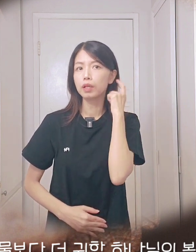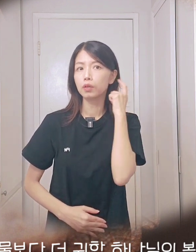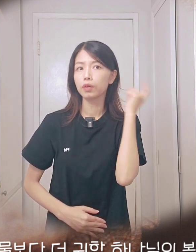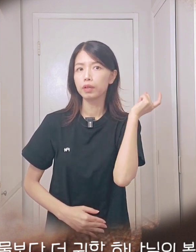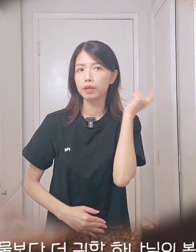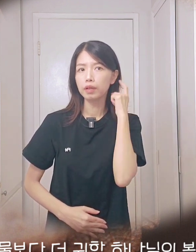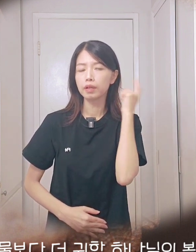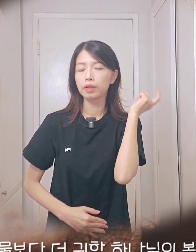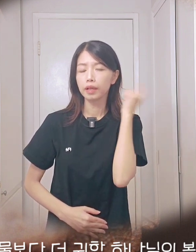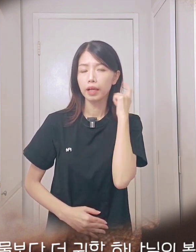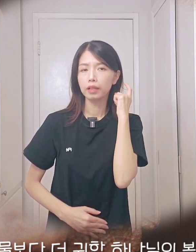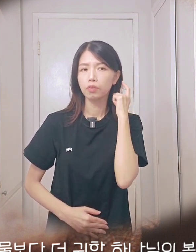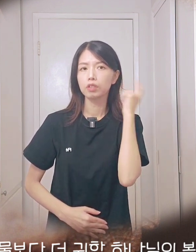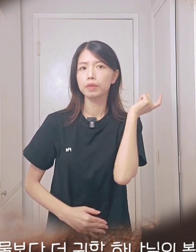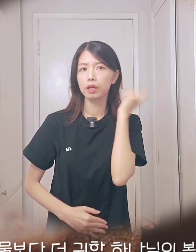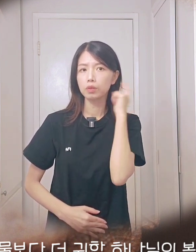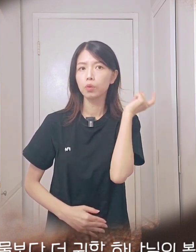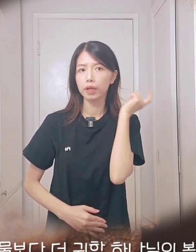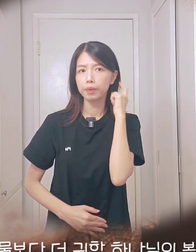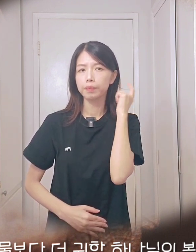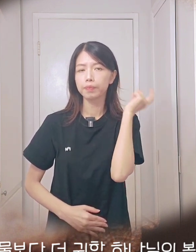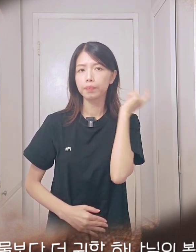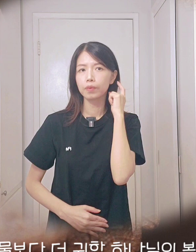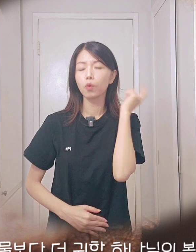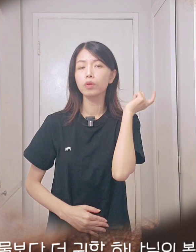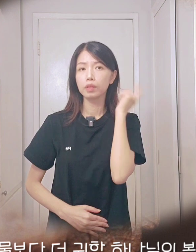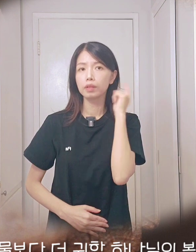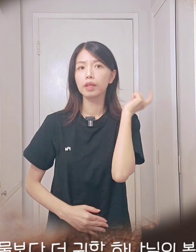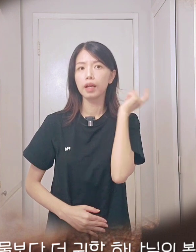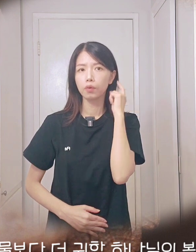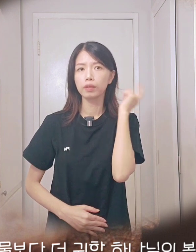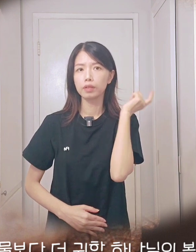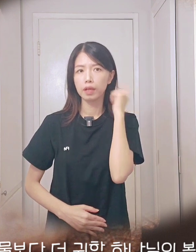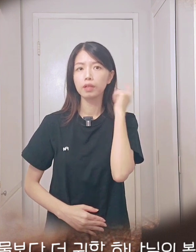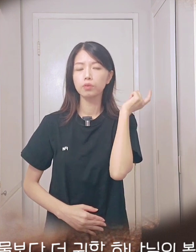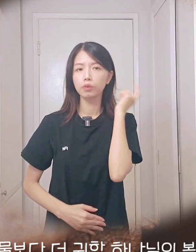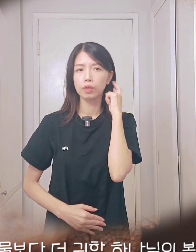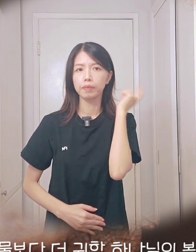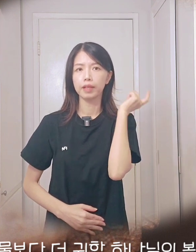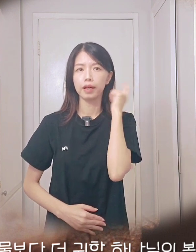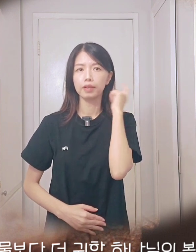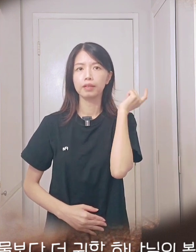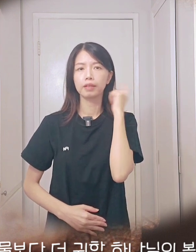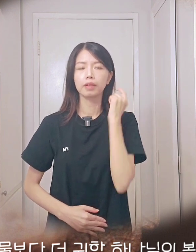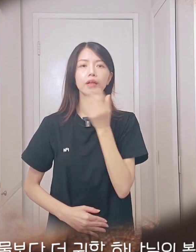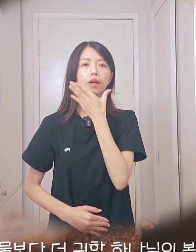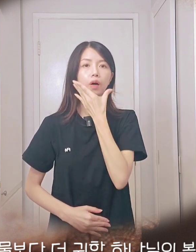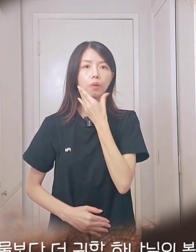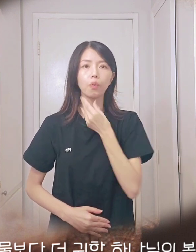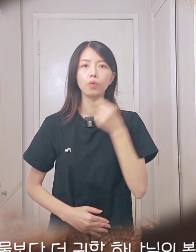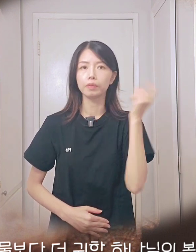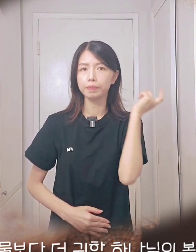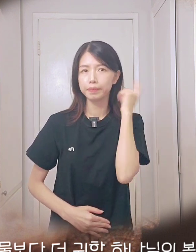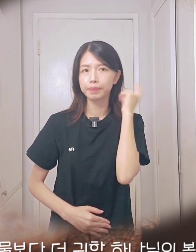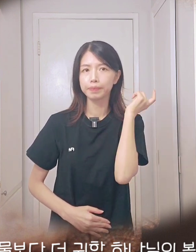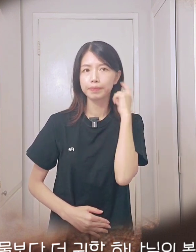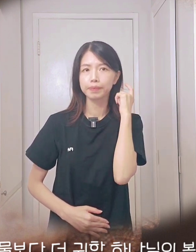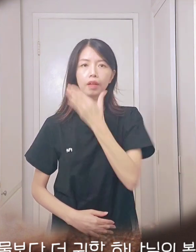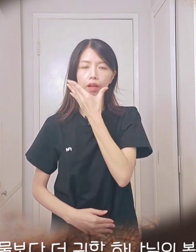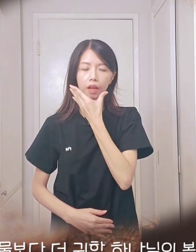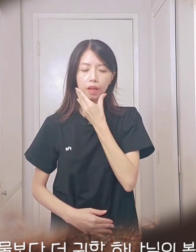주시고 귀를 가리켜 주시면 돼요. 소리. 혹은 듣다라고 한 뜻의 수어도 됩니다. 복음.